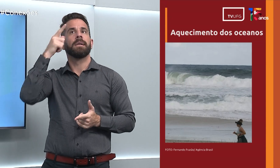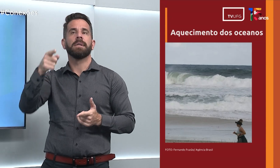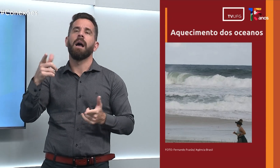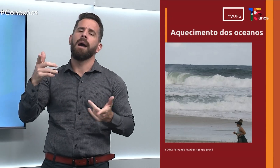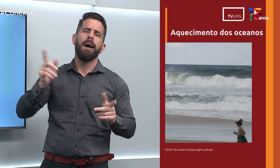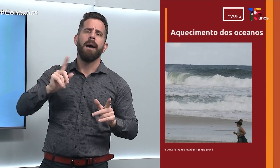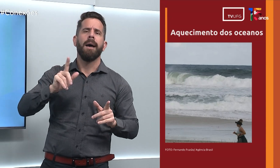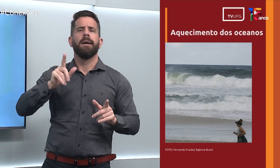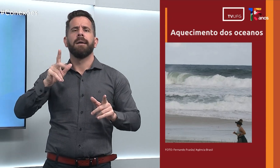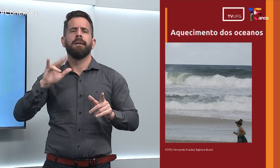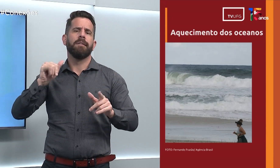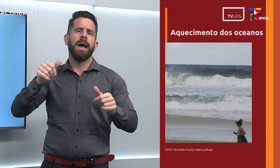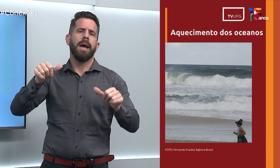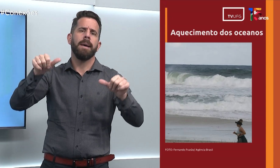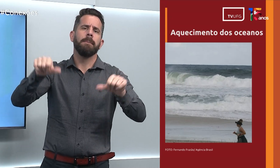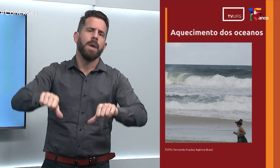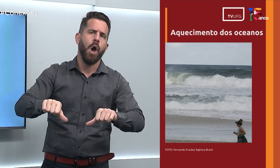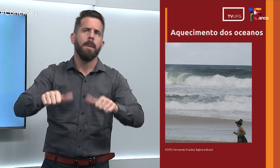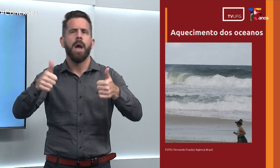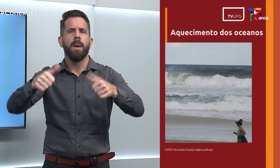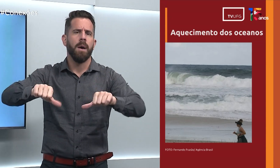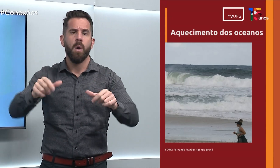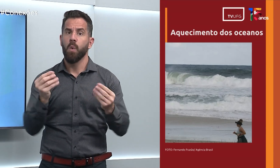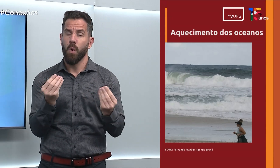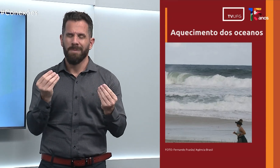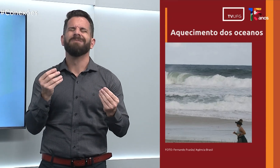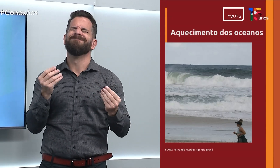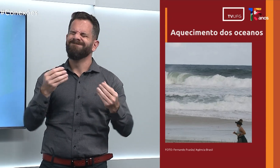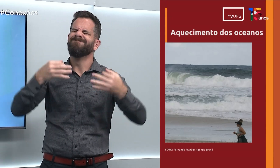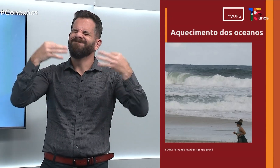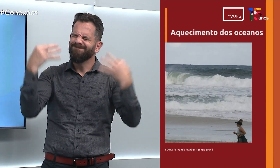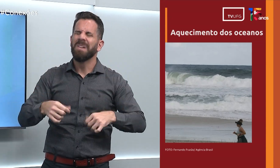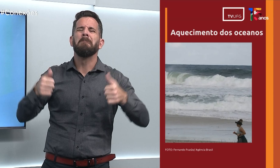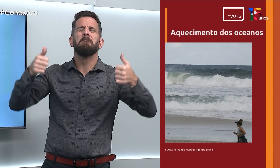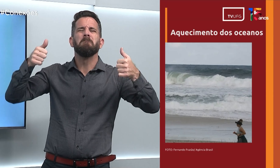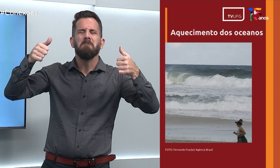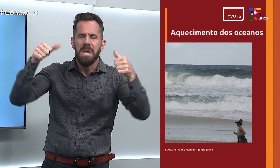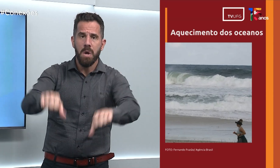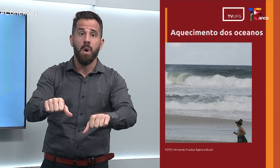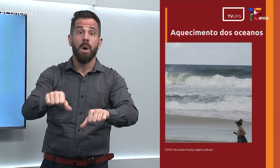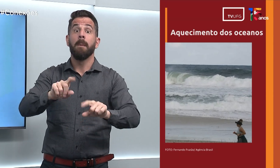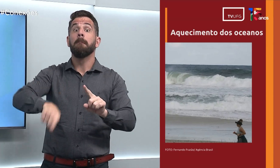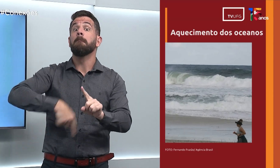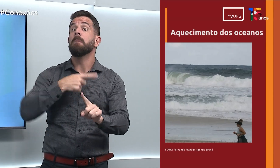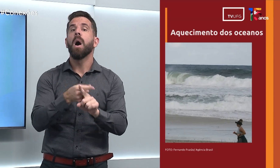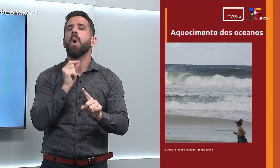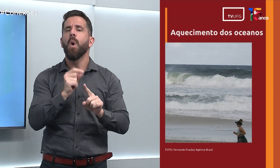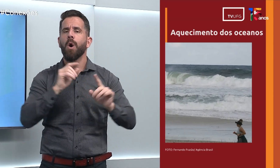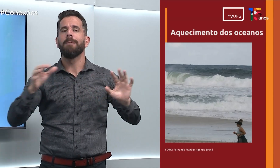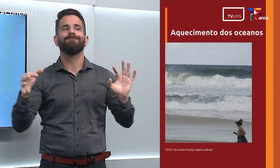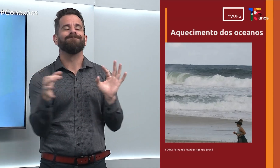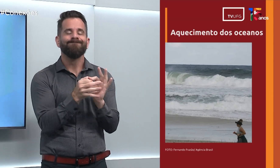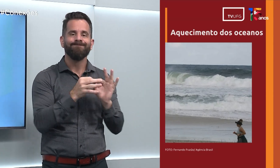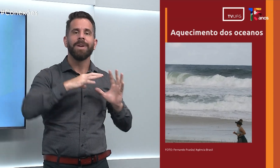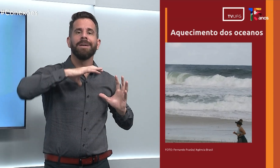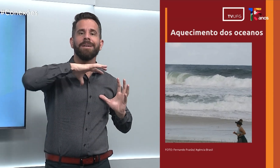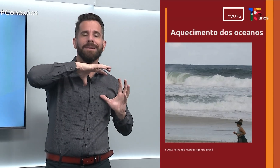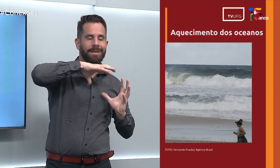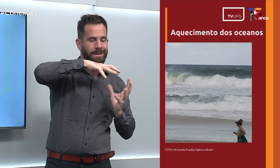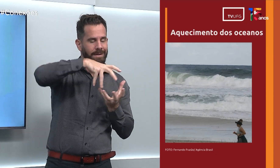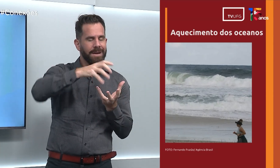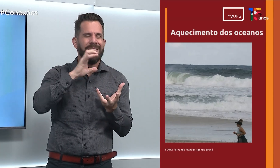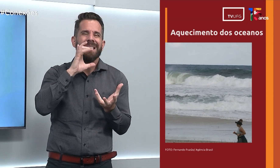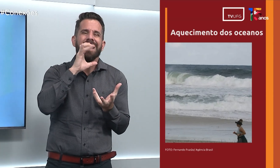esse processo vai se acelerar e está relacionado com o aquecimento global do planeta, resultado do